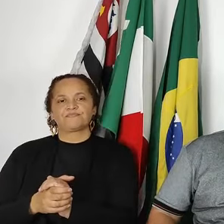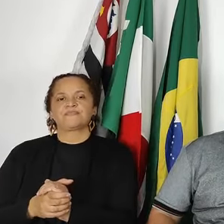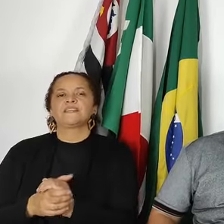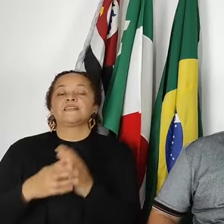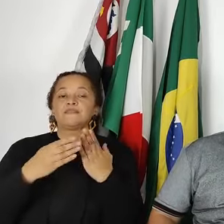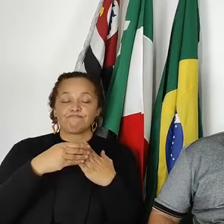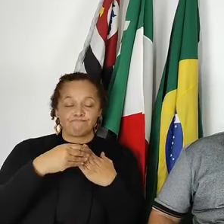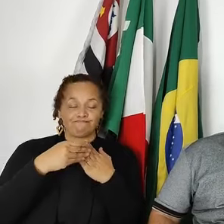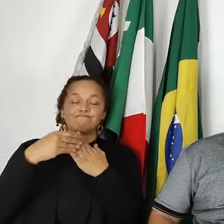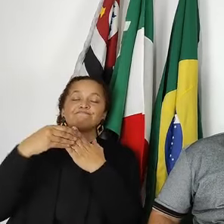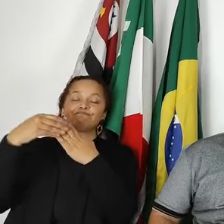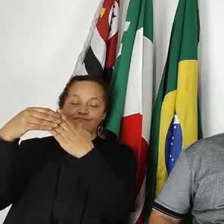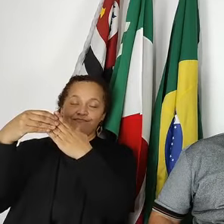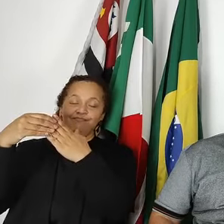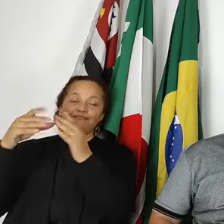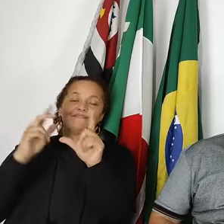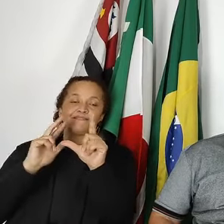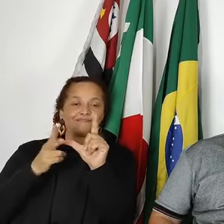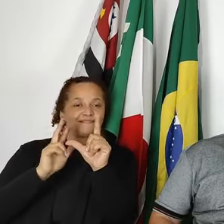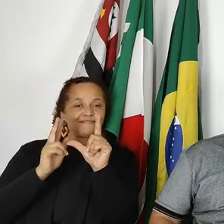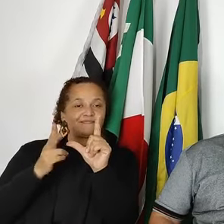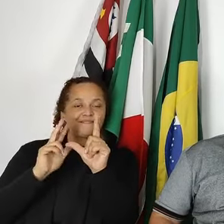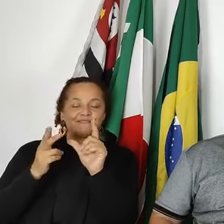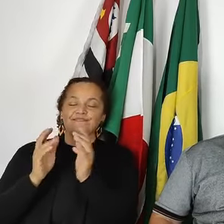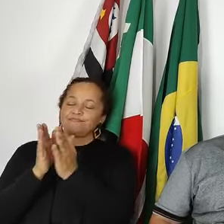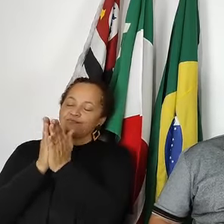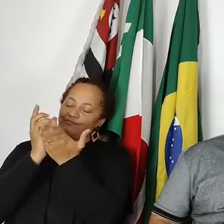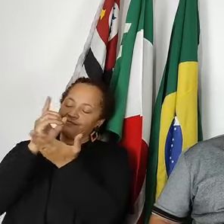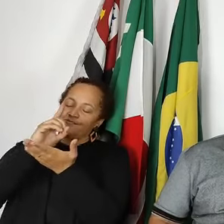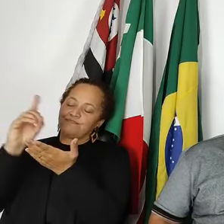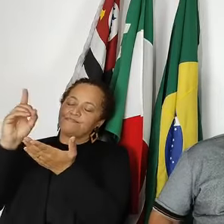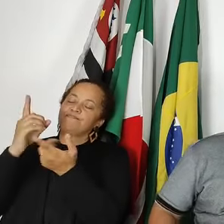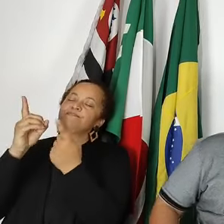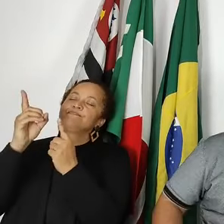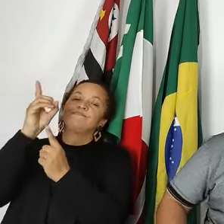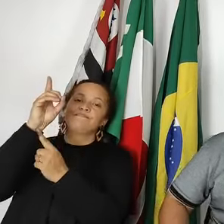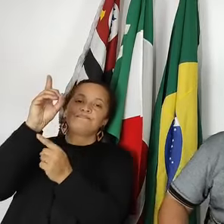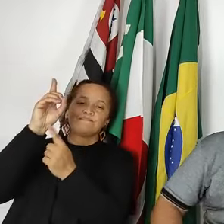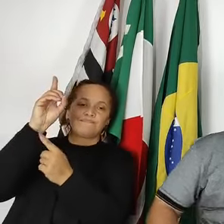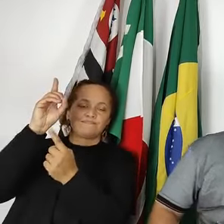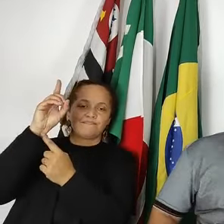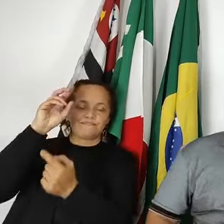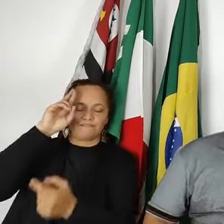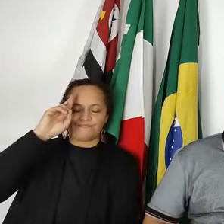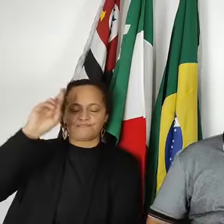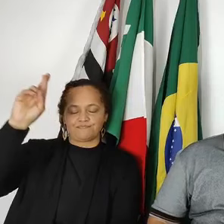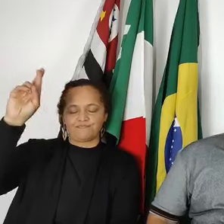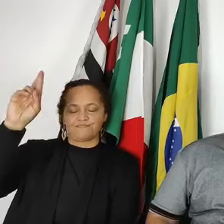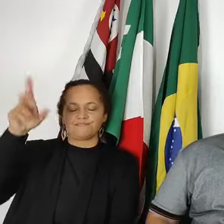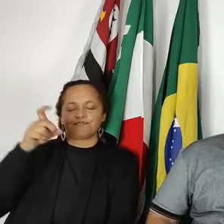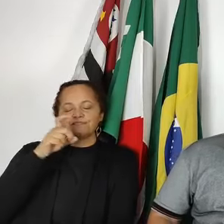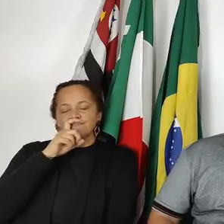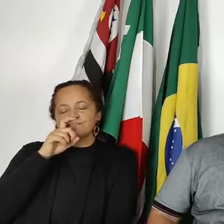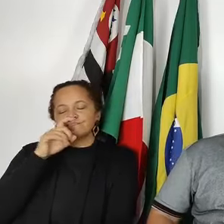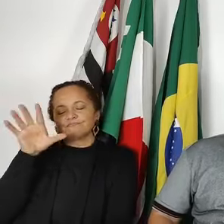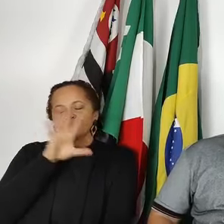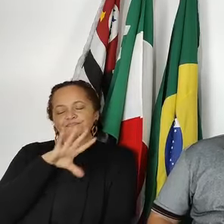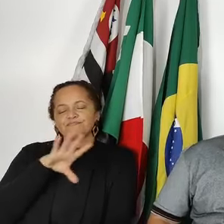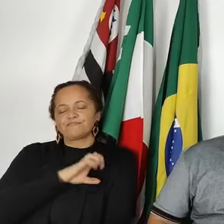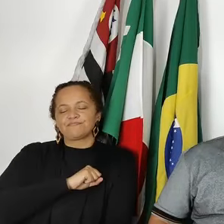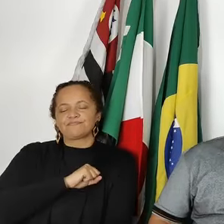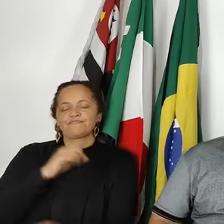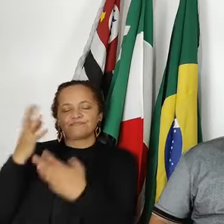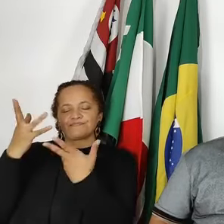dirigir essa live, né? De acordo com a palavra e a sua vontade. Pai amado, maravilhoso Deus, glorioso